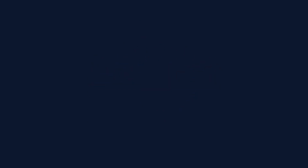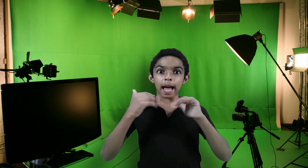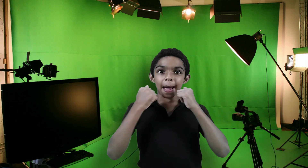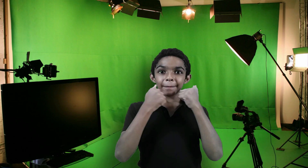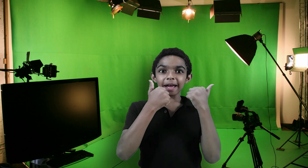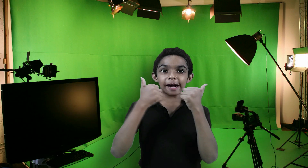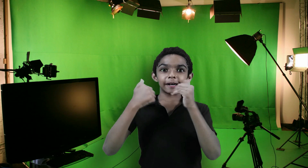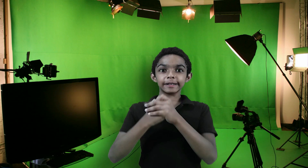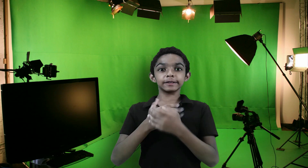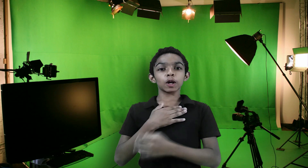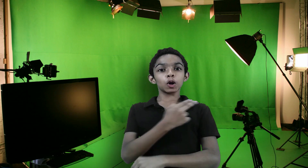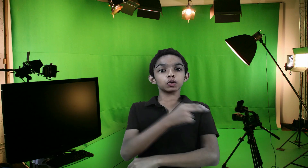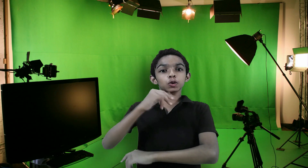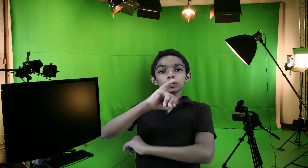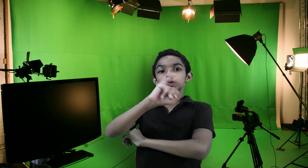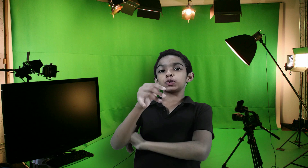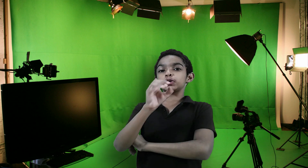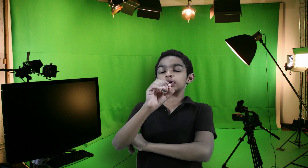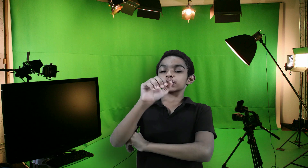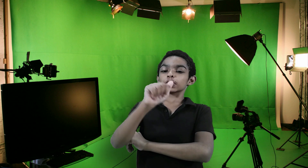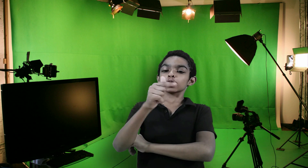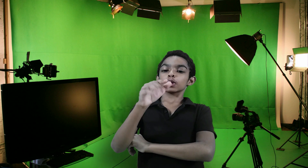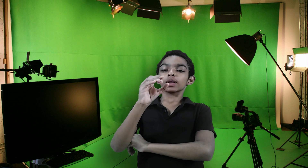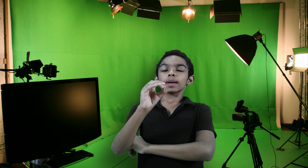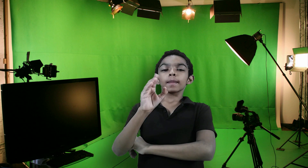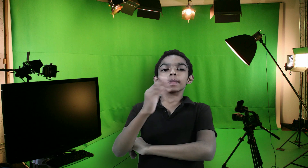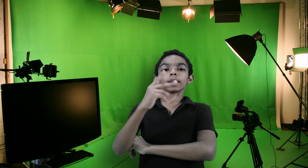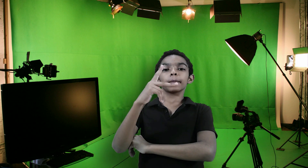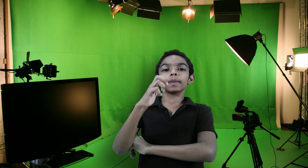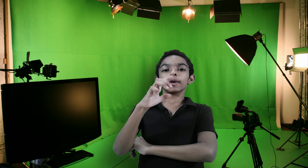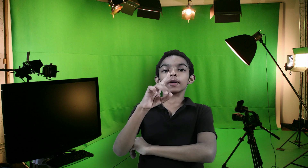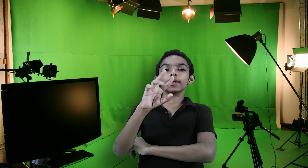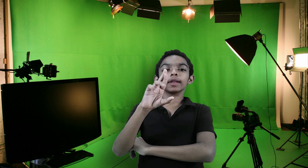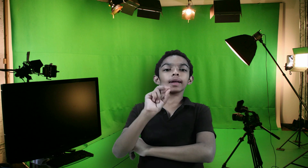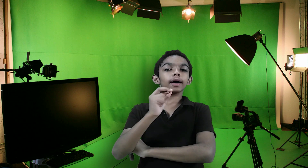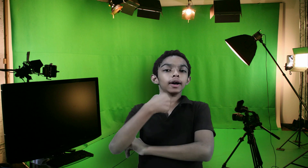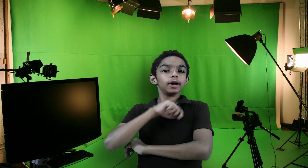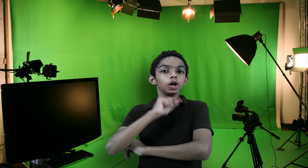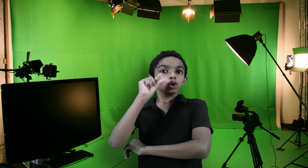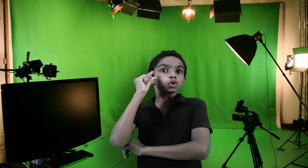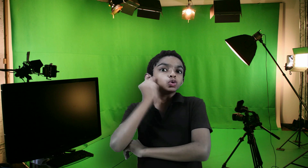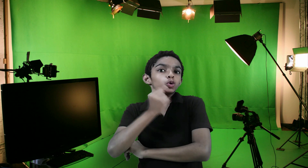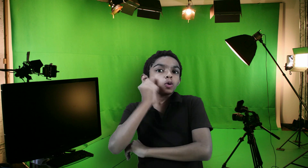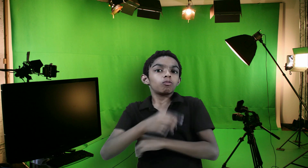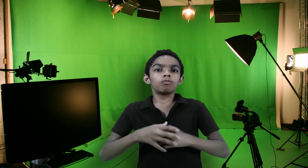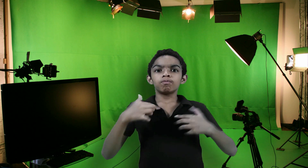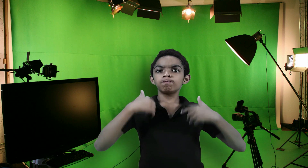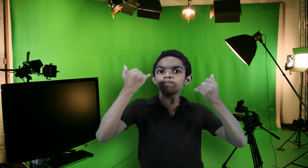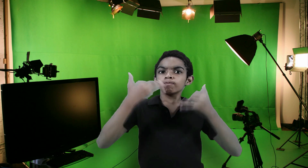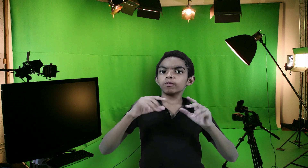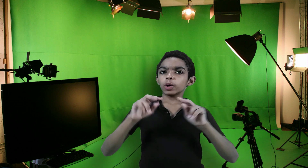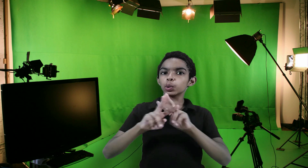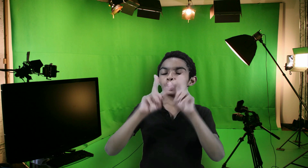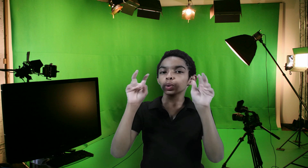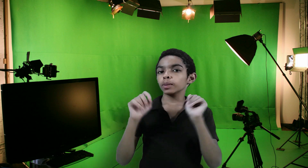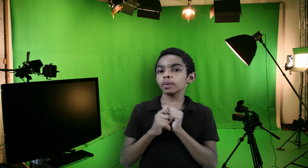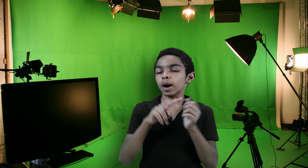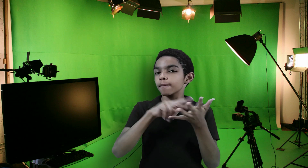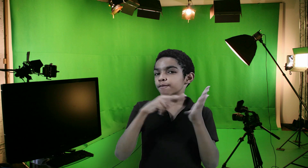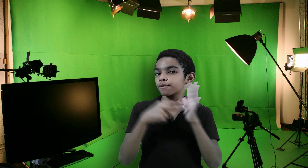Oi pessoal, tudo bem? O meu nome é João Pedro e o meu sinal é esse. Eu vim contar para vocês um pouquinho sobre o